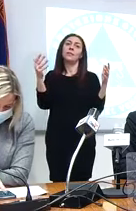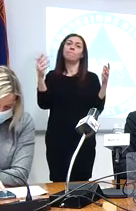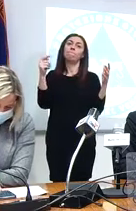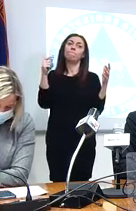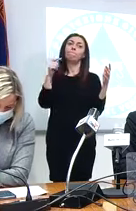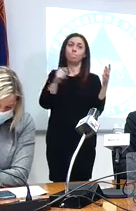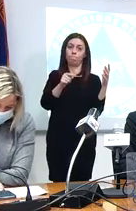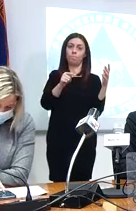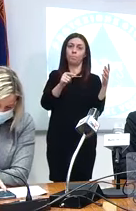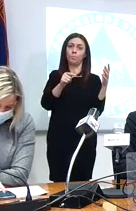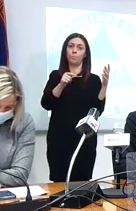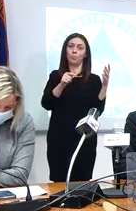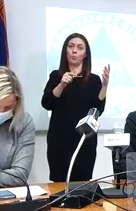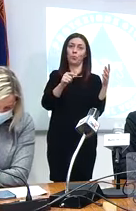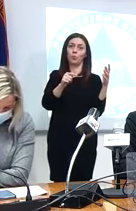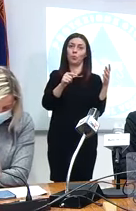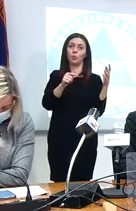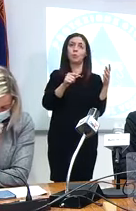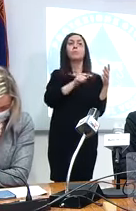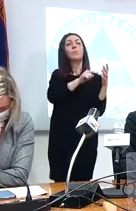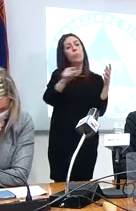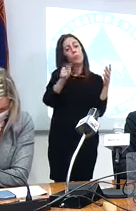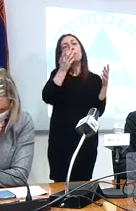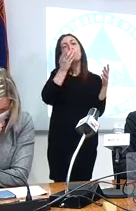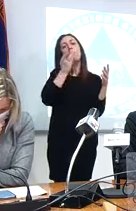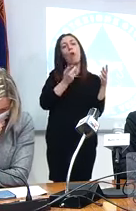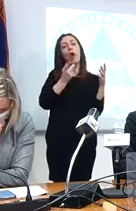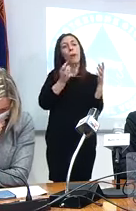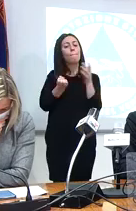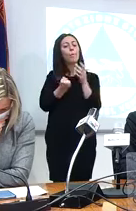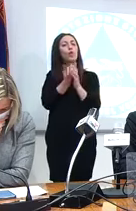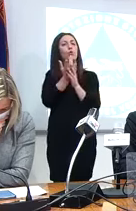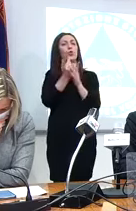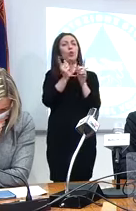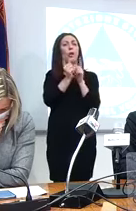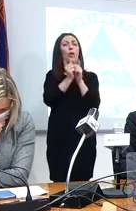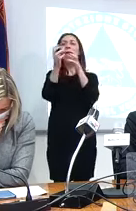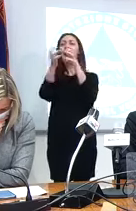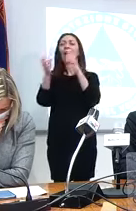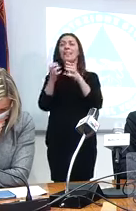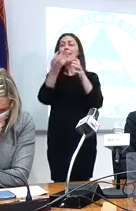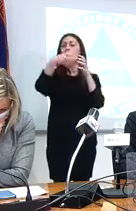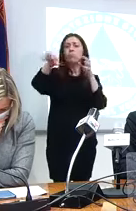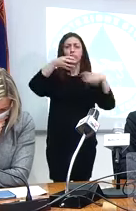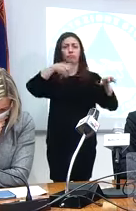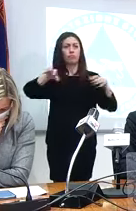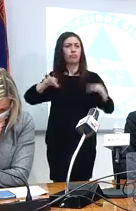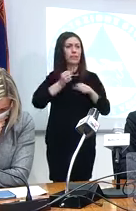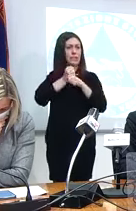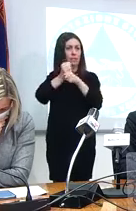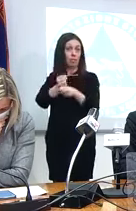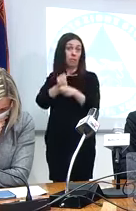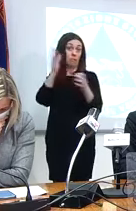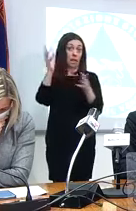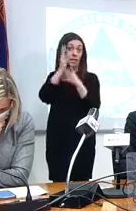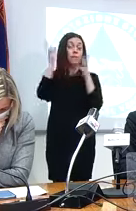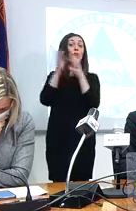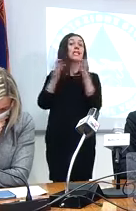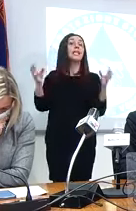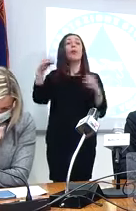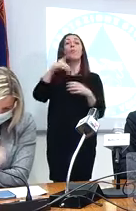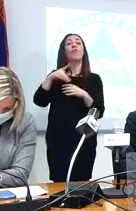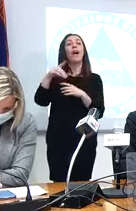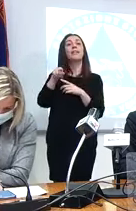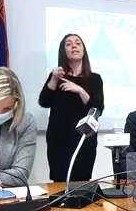di volontà di delocalizzare ulteriormente le produzioni. Per dire, Pfizer mi sembra di aver capito